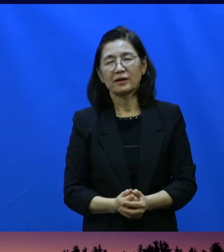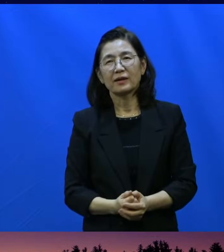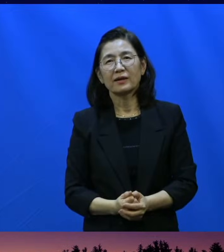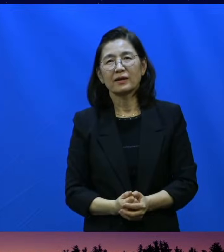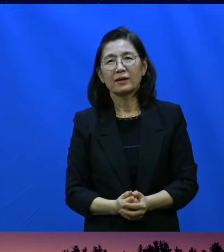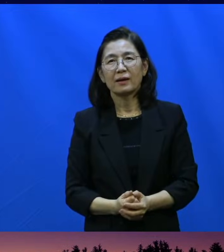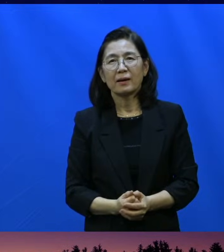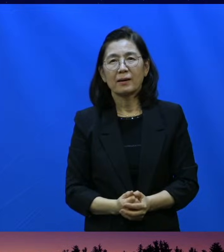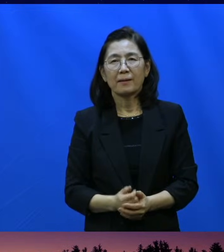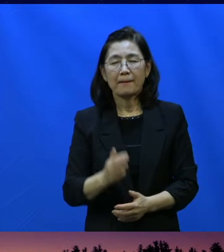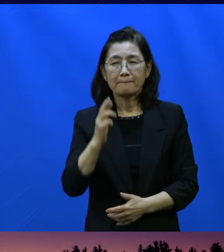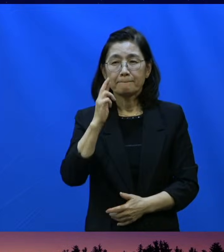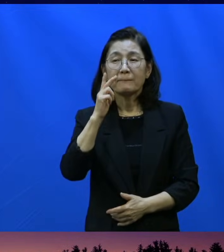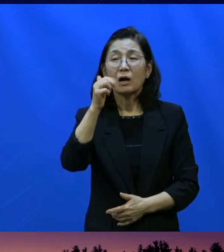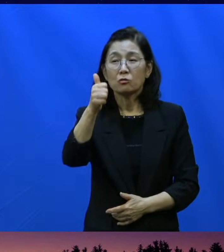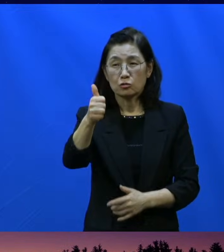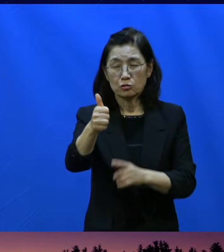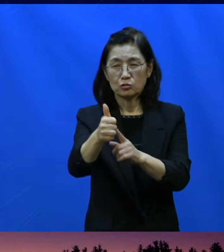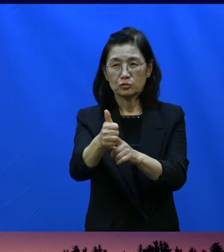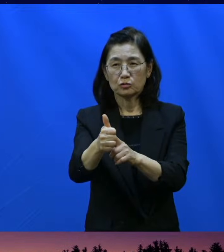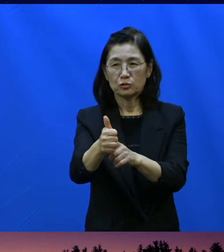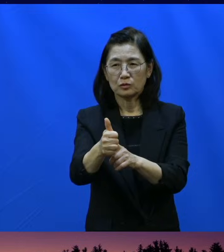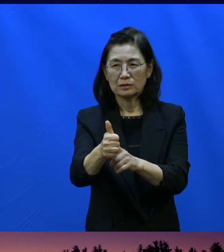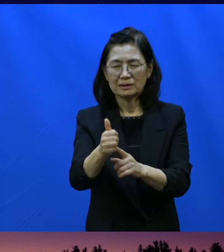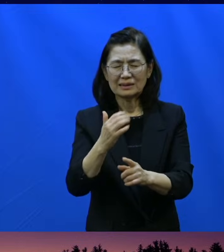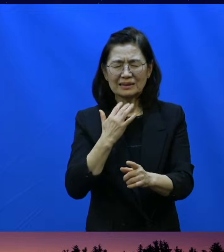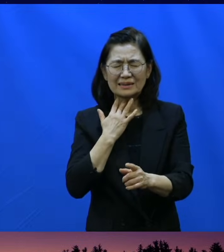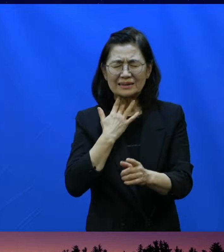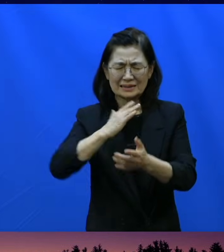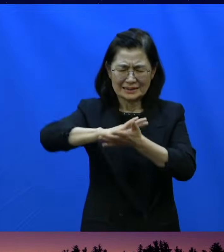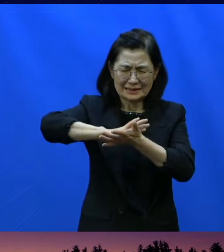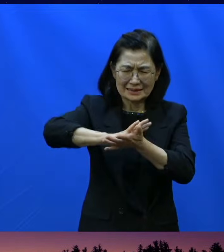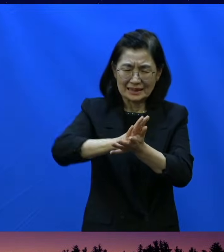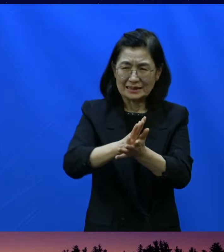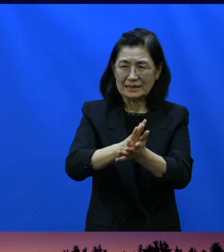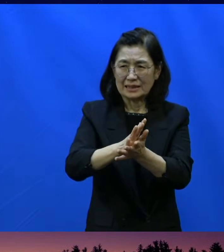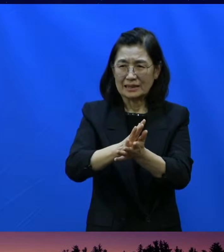그러니까 바울이 옛날에 그렇게 살았던 거예요. 잔인하게 살은 거예요.